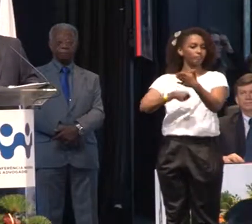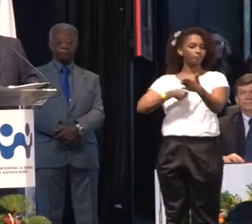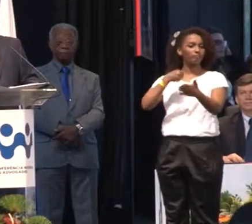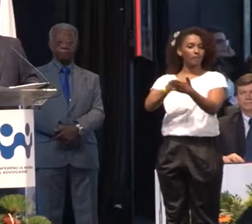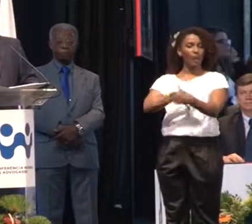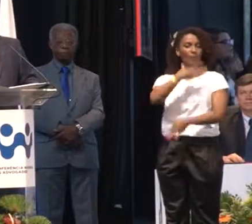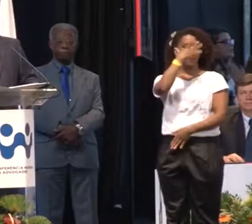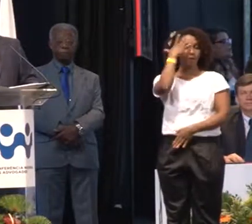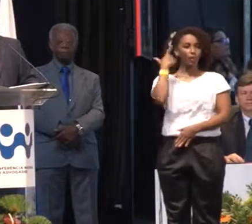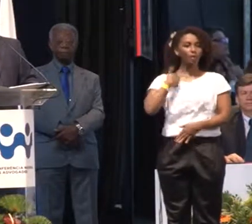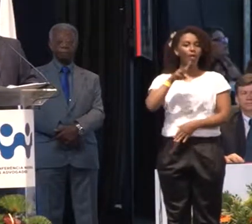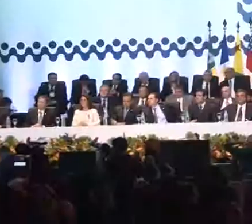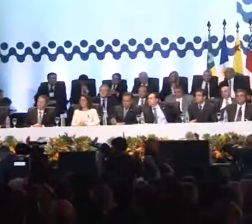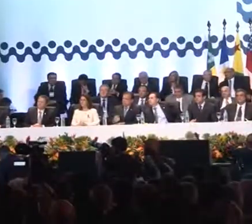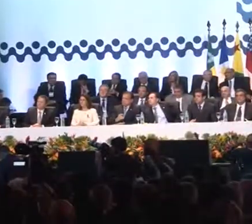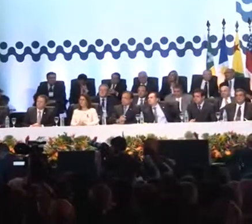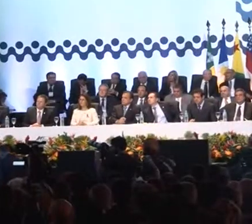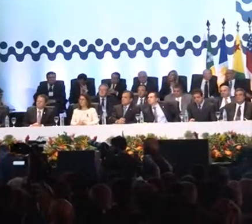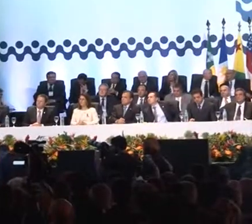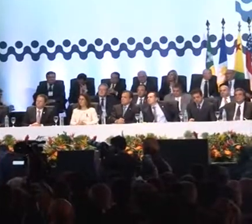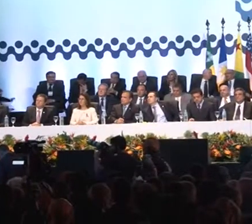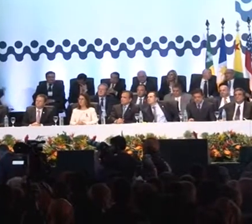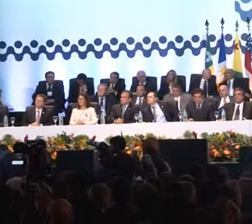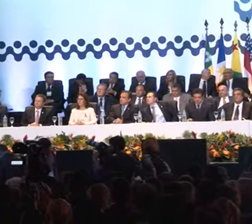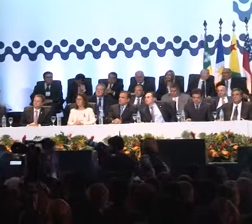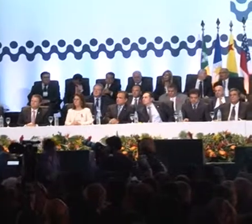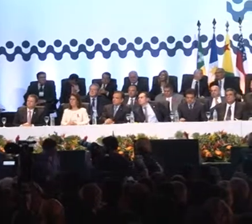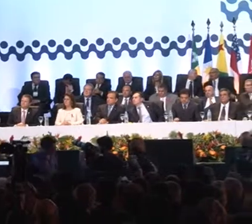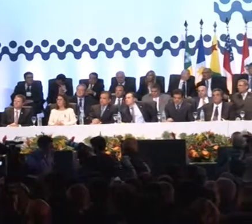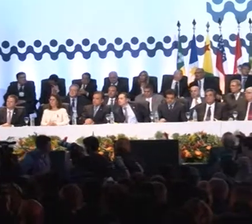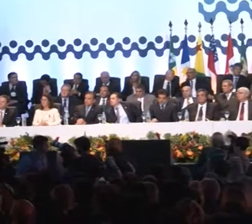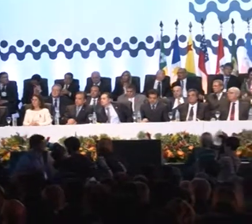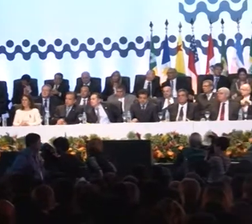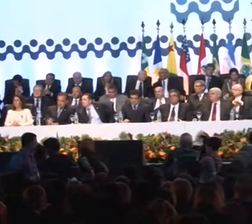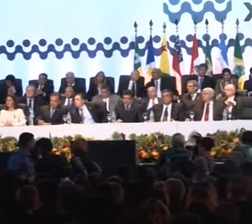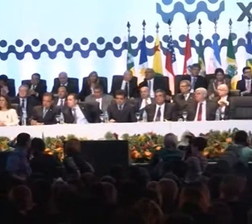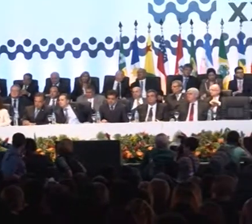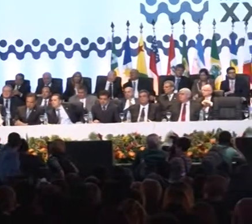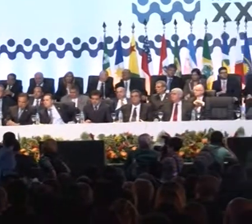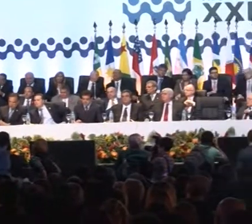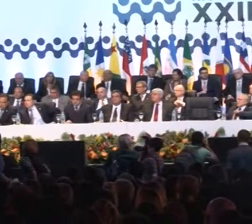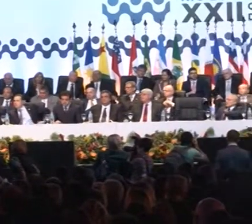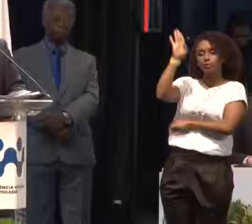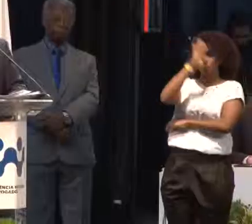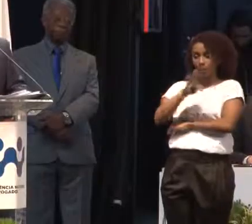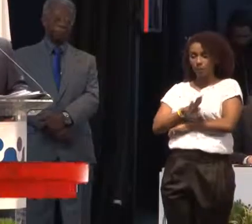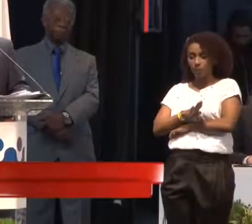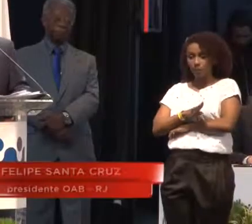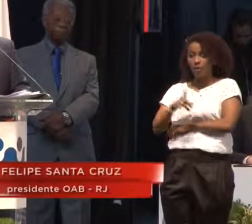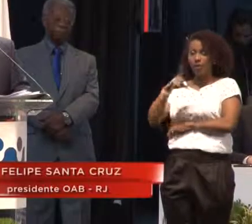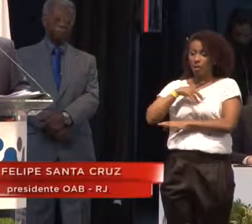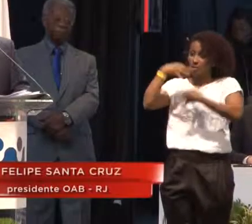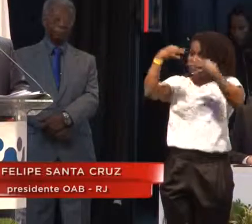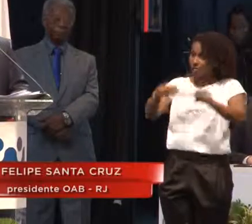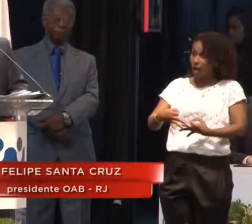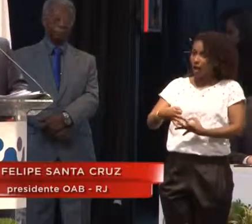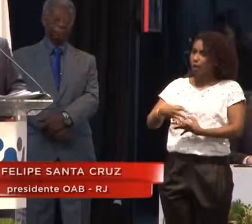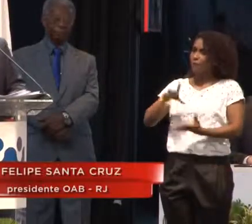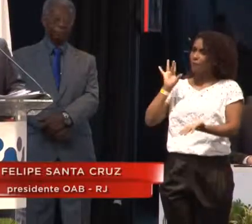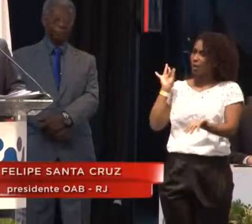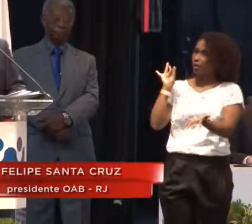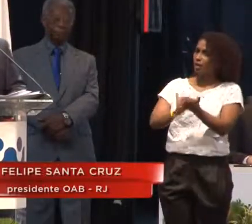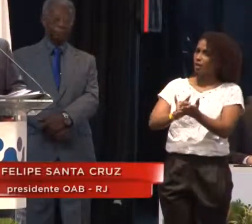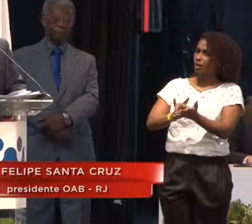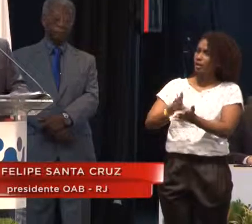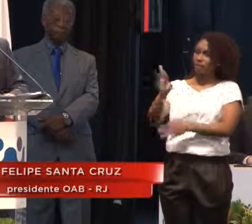com a sociedade. Ele ressaltou o momento como oportuno para debater os anseios do povo. Temos plena consciência